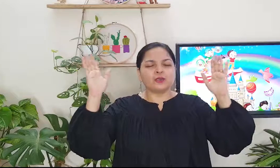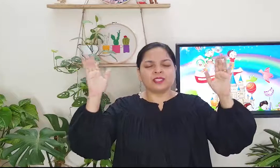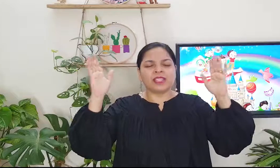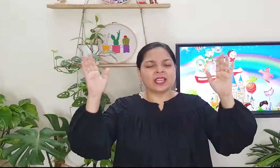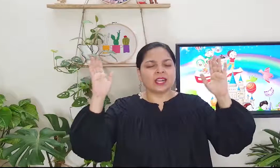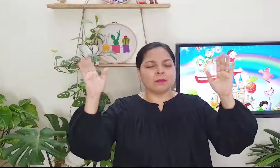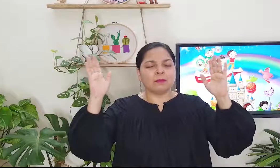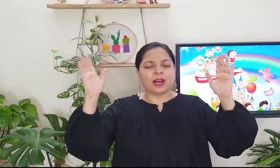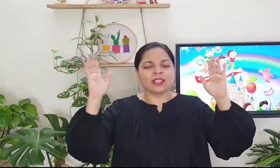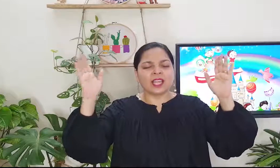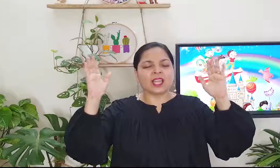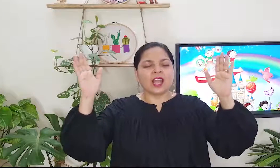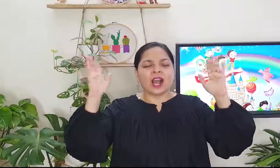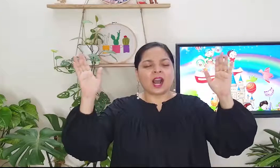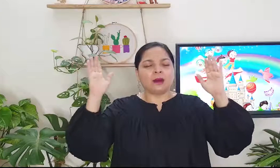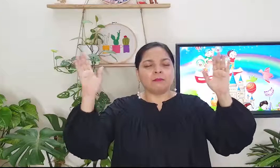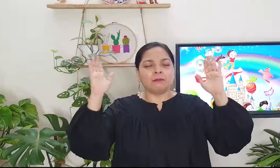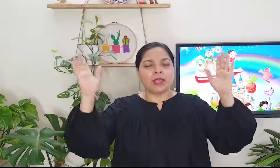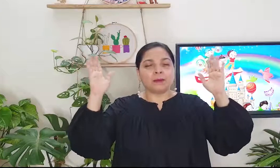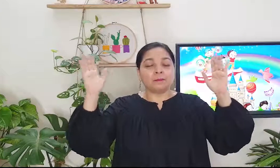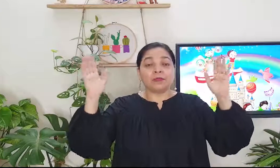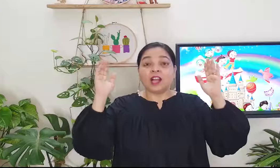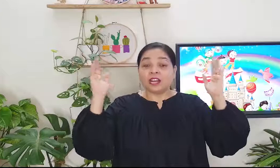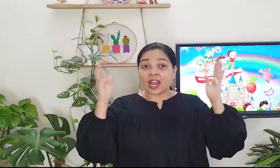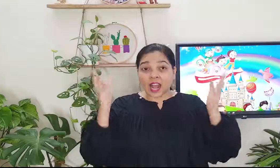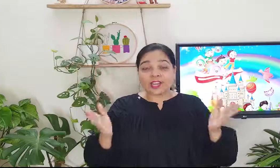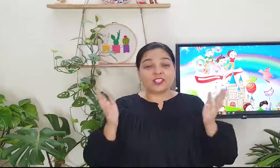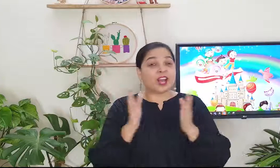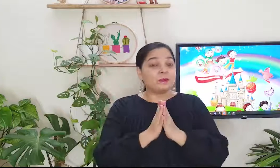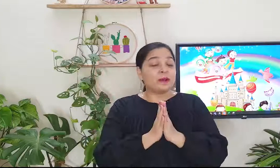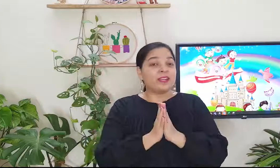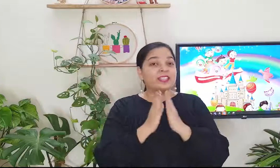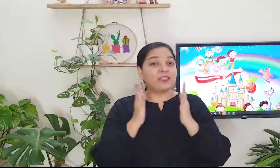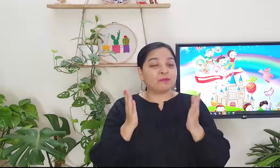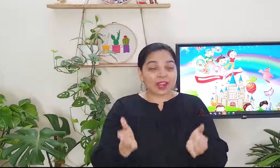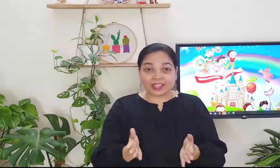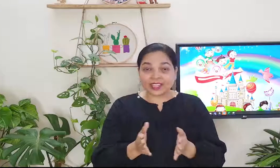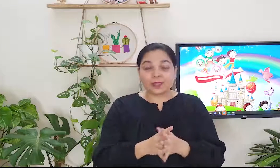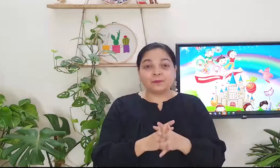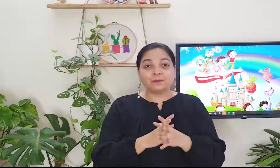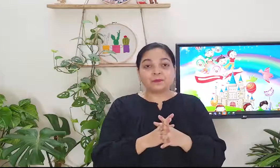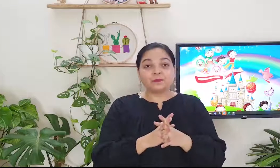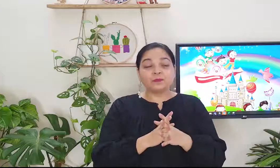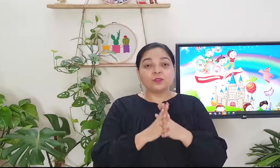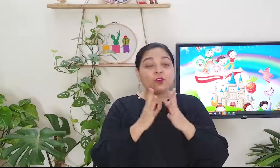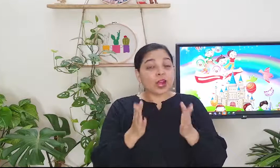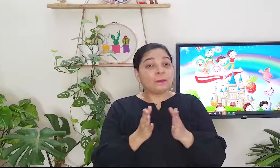নামে চাইছি, প্রে বলছি আমেন। যদি আজ আমার সাথে প্রার্থনা করে থাকো আর